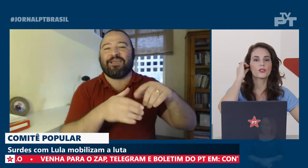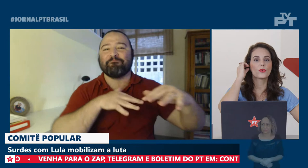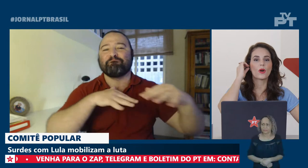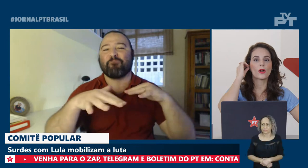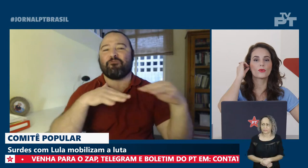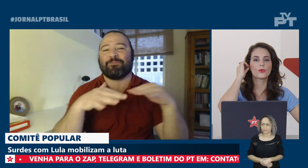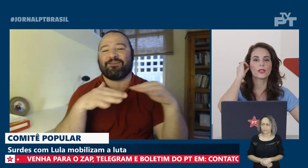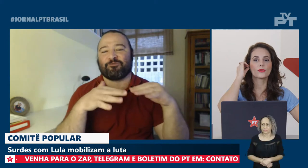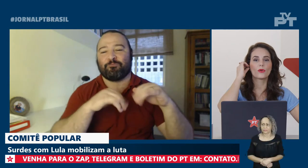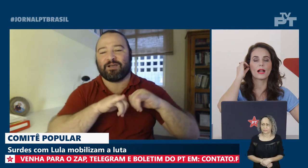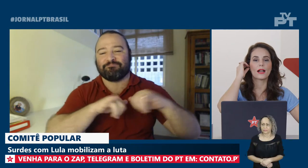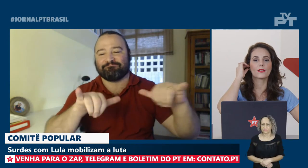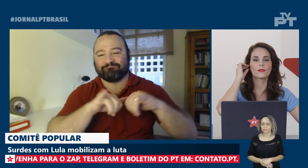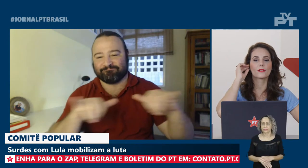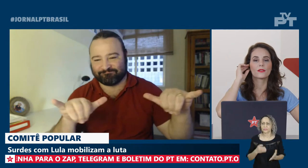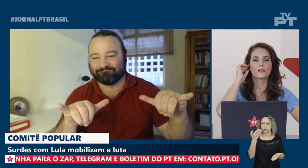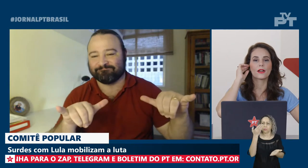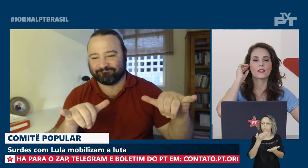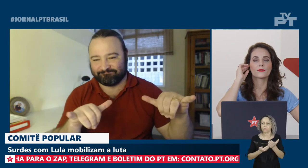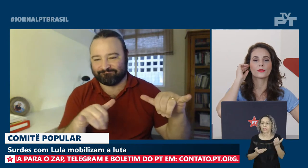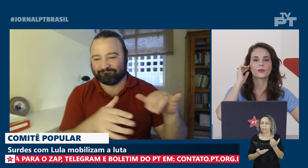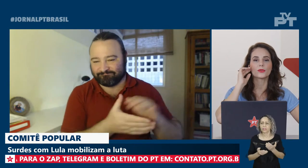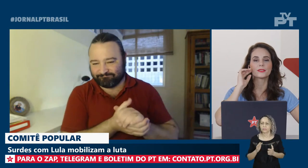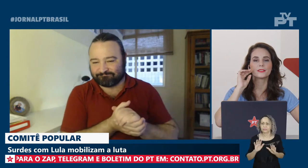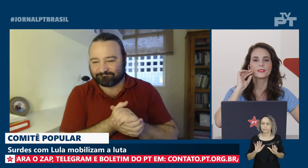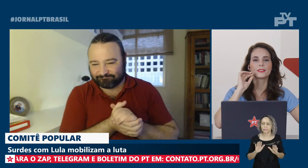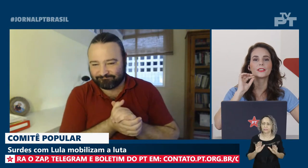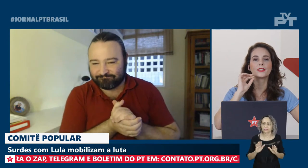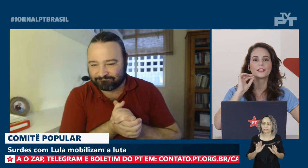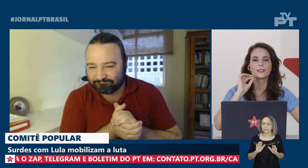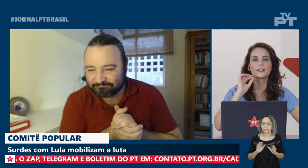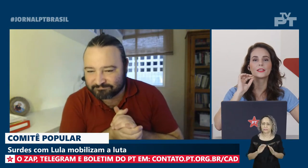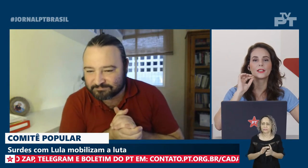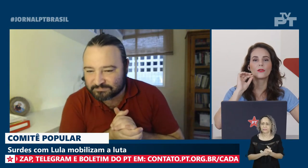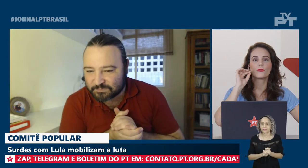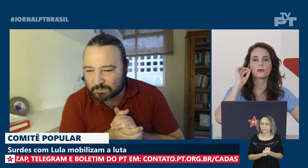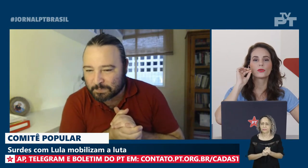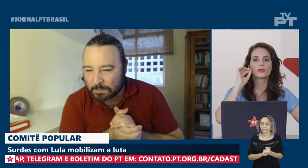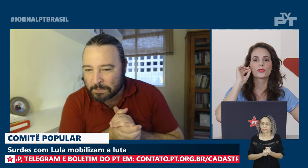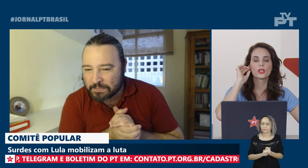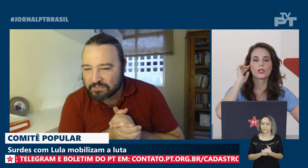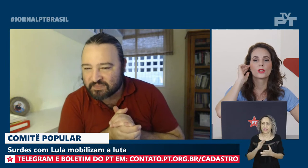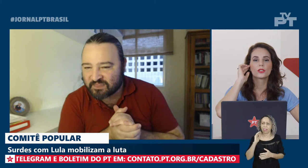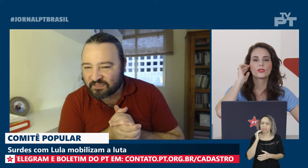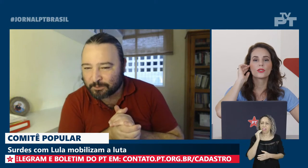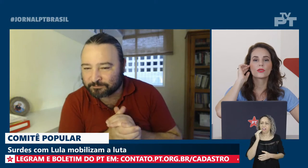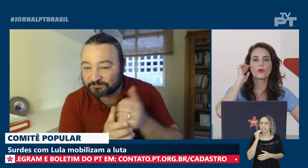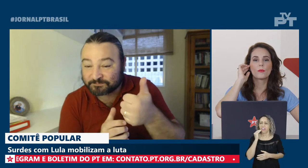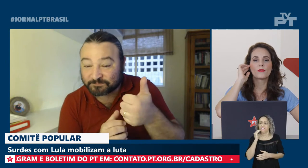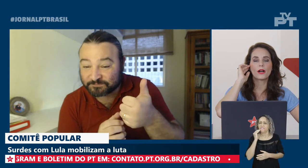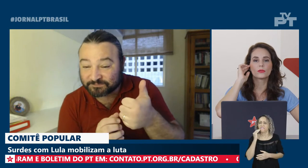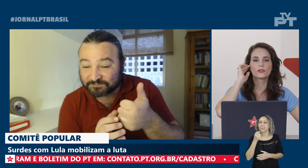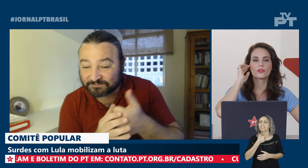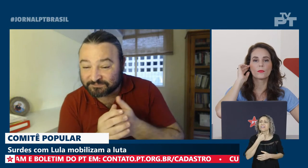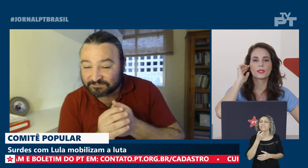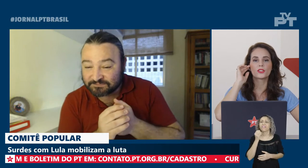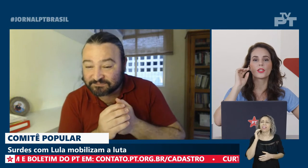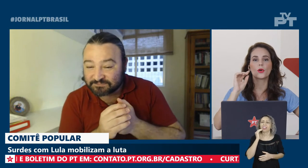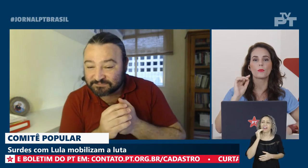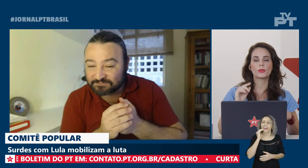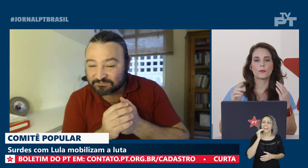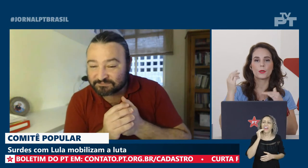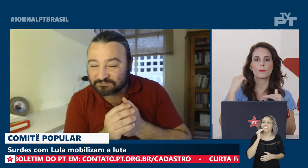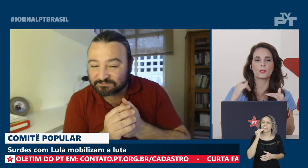Gente, eu perdi o áudio então, aqui do a gente percebe que é muito importante. Voltou. Desculpa, Valdo, desculpa